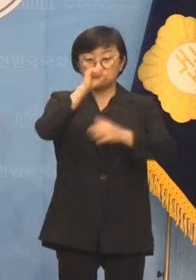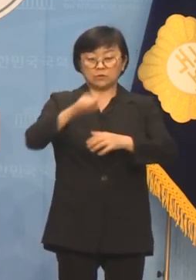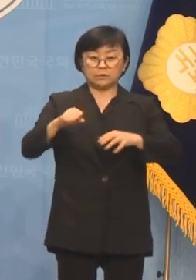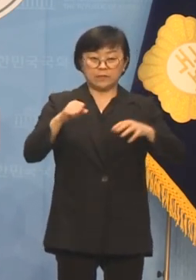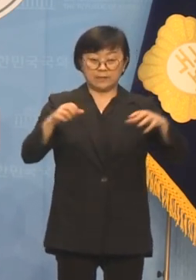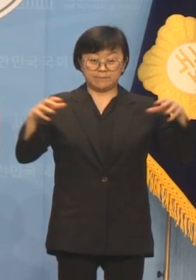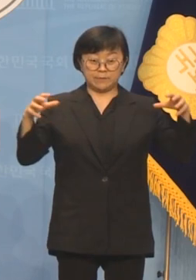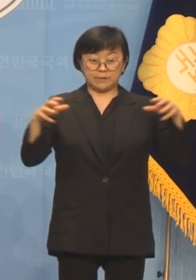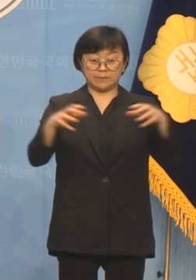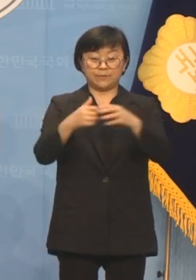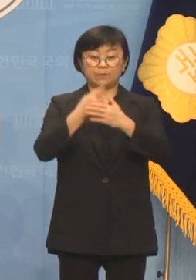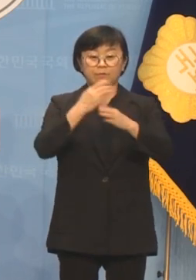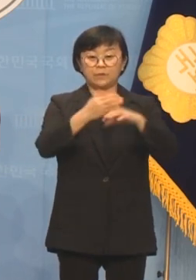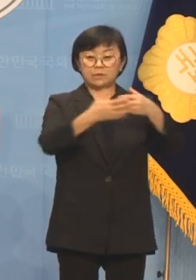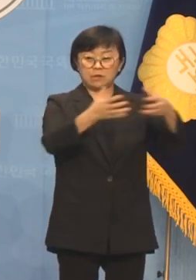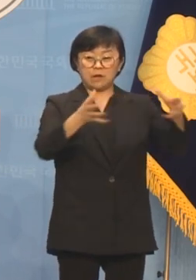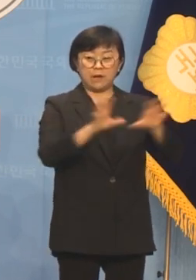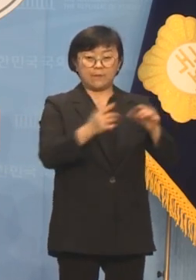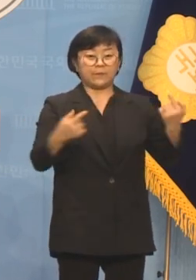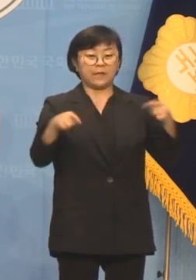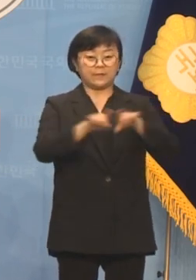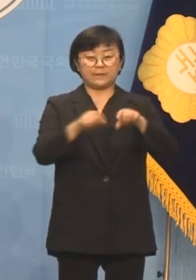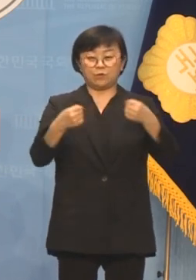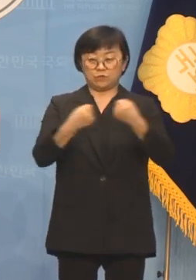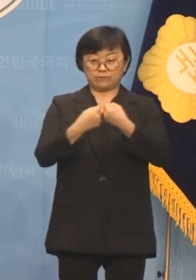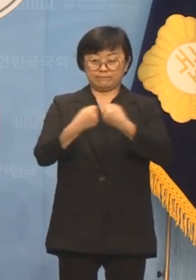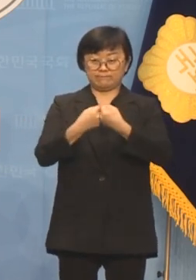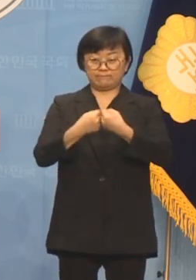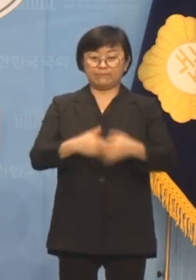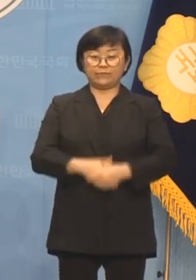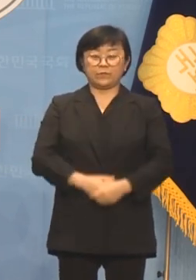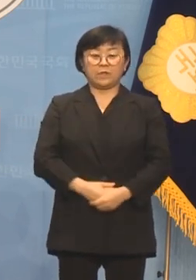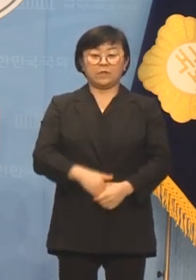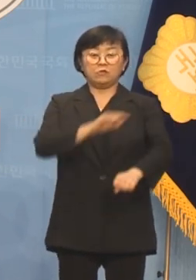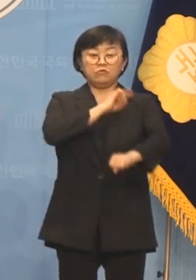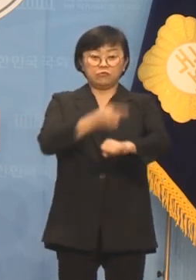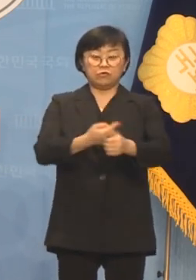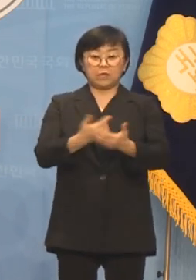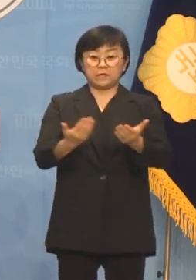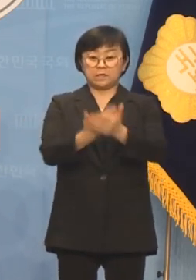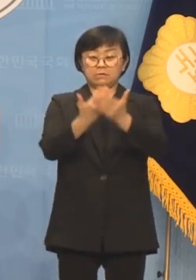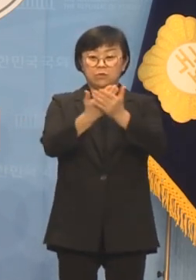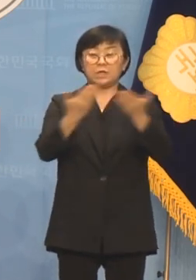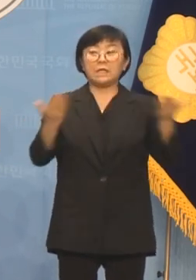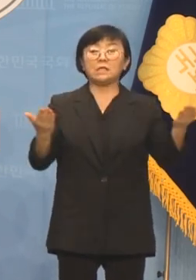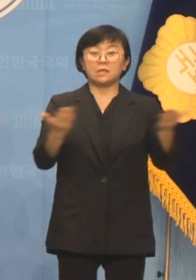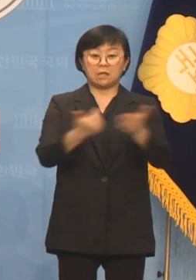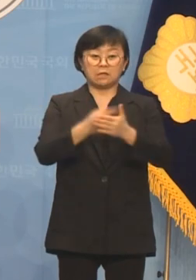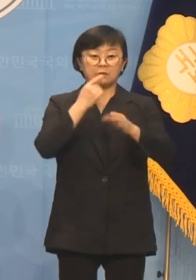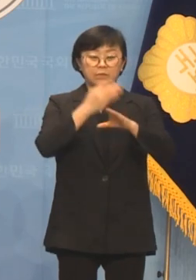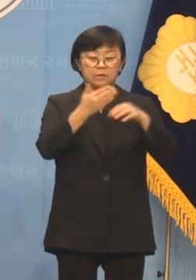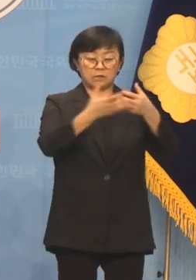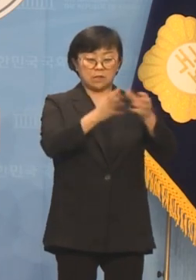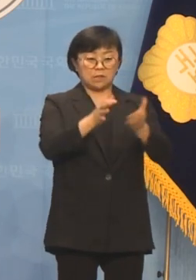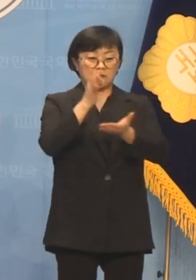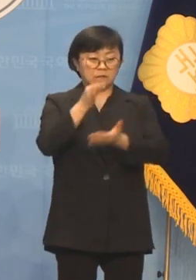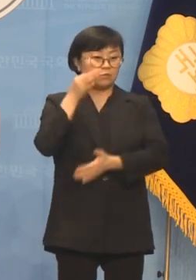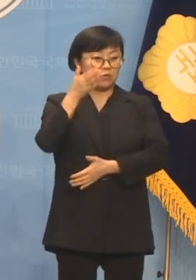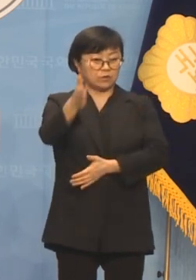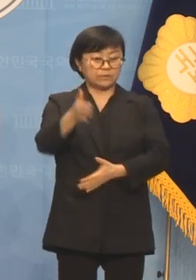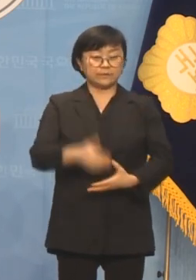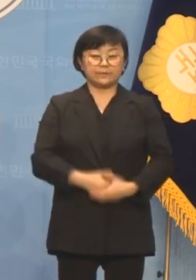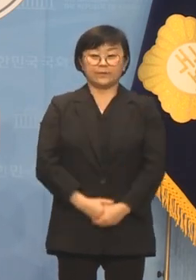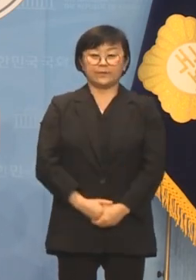단일대오 민주당으로 함께 싸워나가겠습니다. 유능한 진보, 이라는 민주당의 가치를